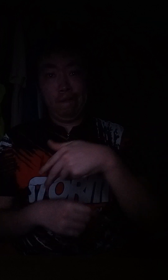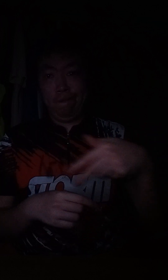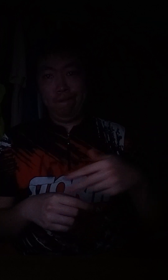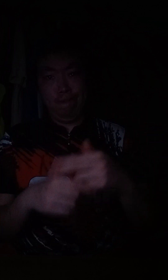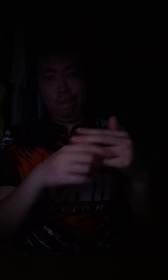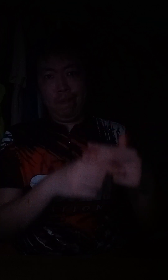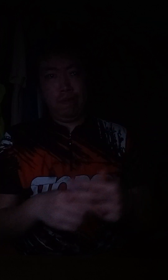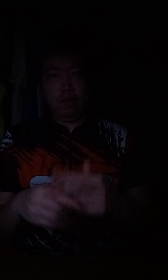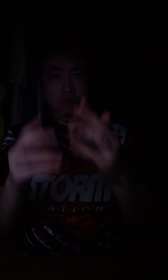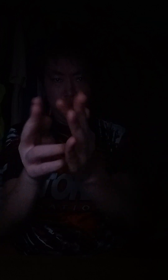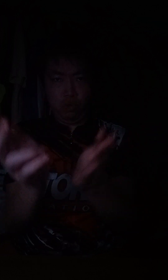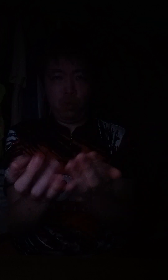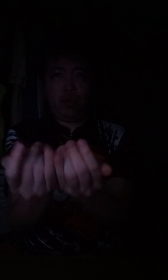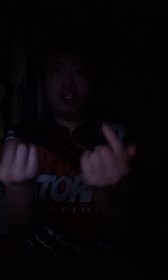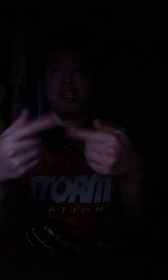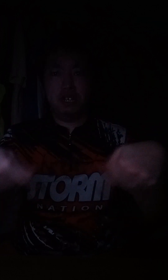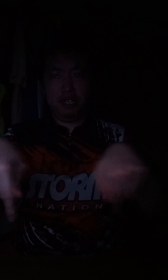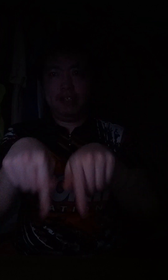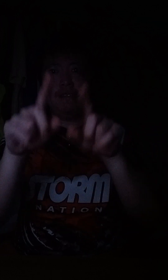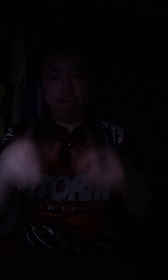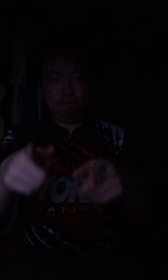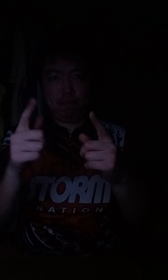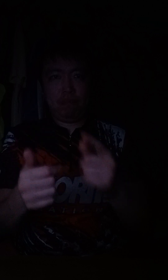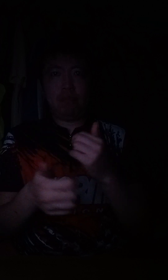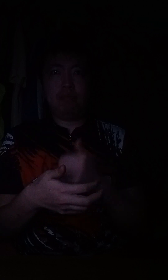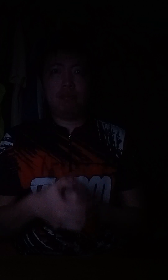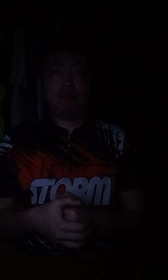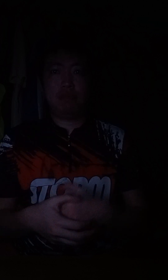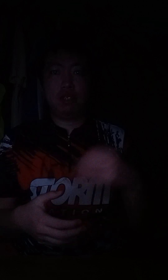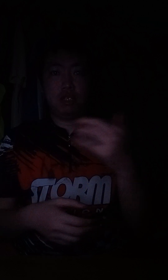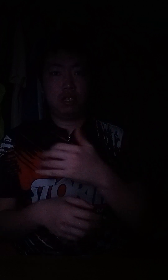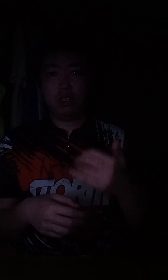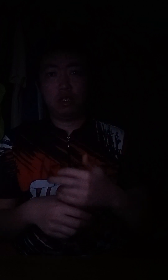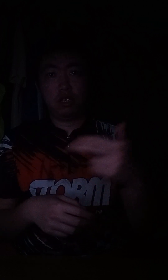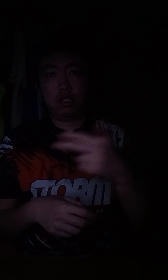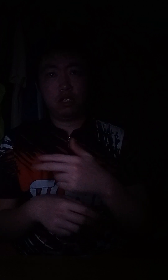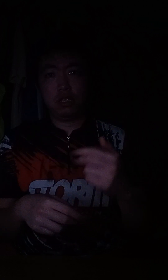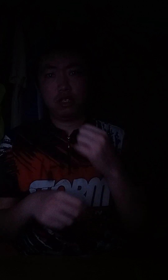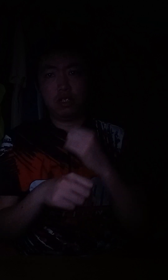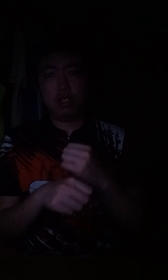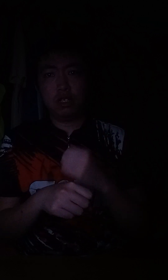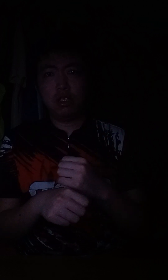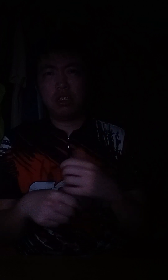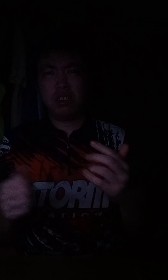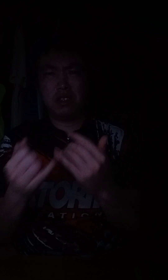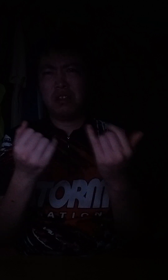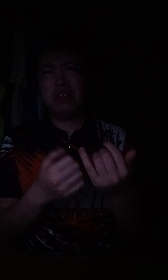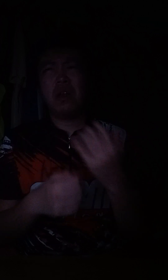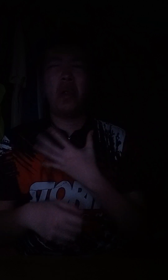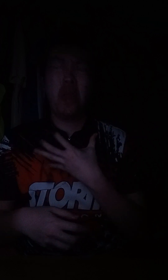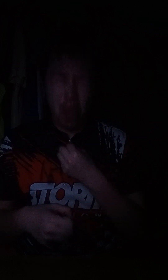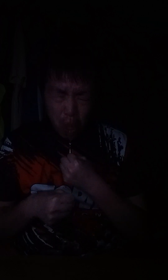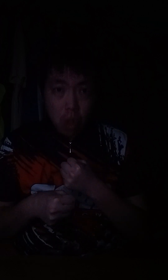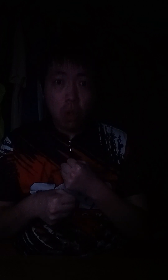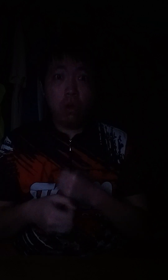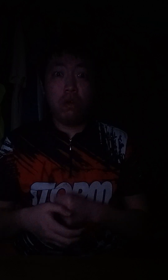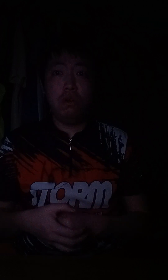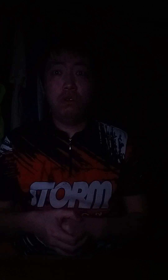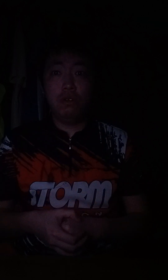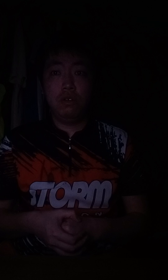곳은 교차로에 진입하는 지점입니다. 신호 대기 중인 차를 들이받았다면 더 큰 피해로 이어질 수 있었습니다. 이번